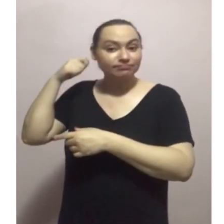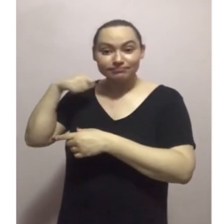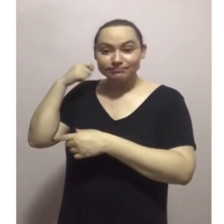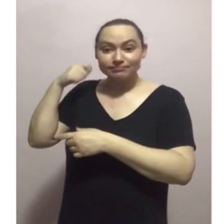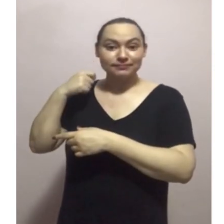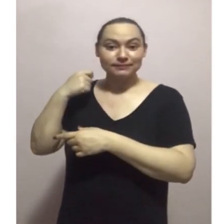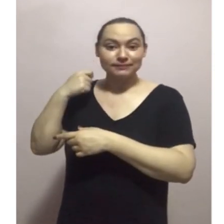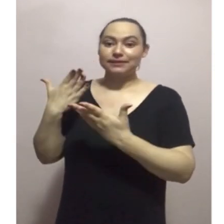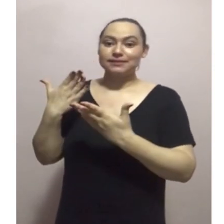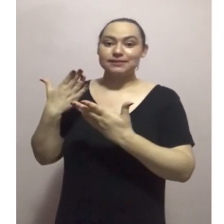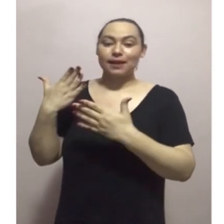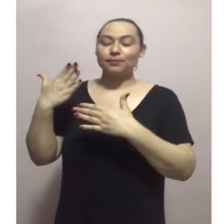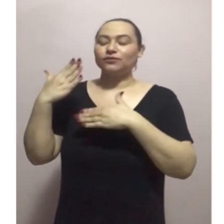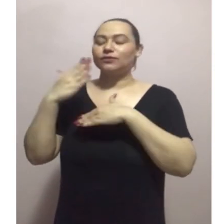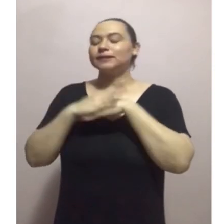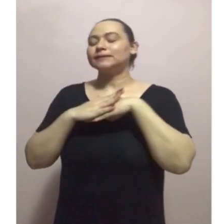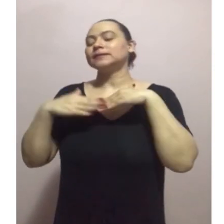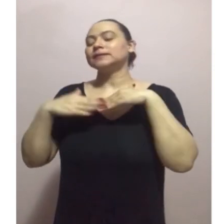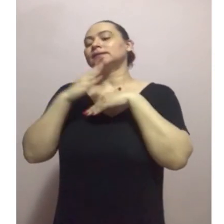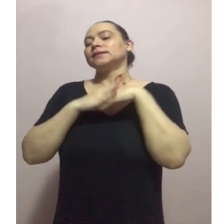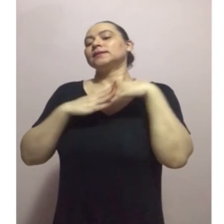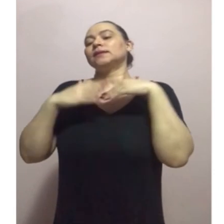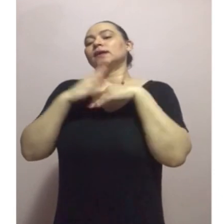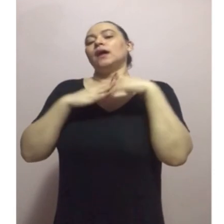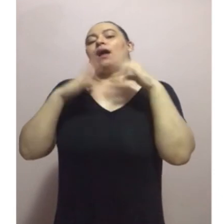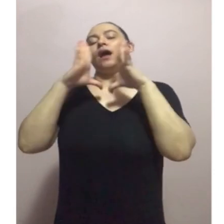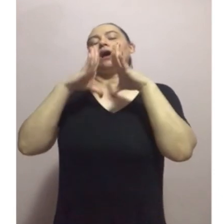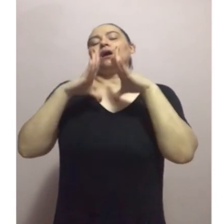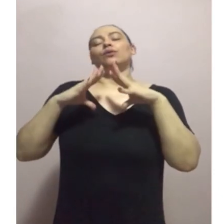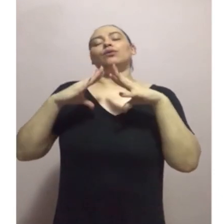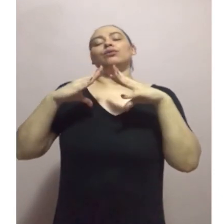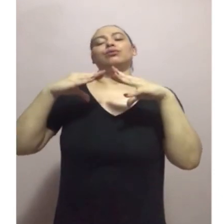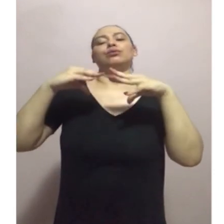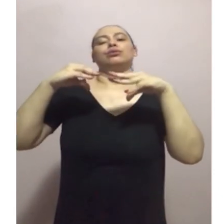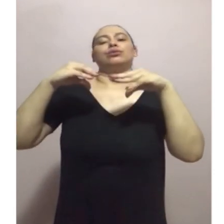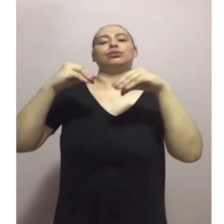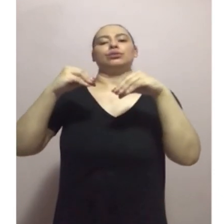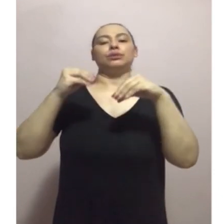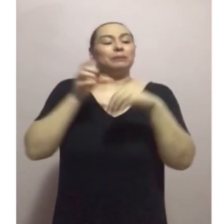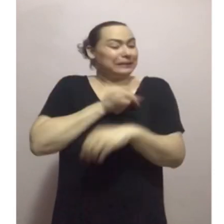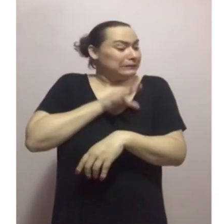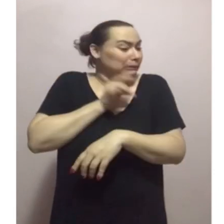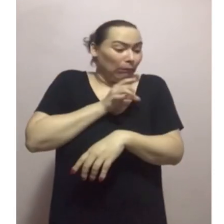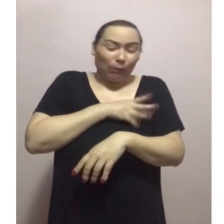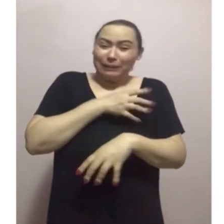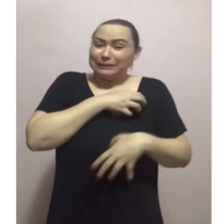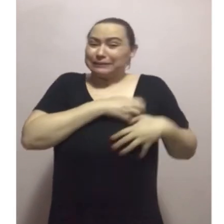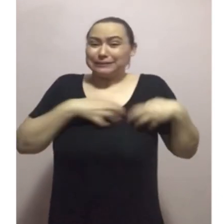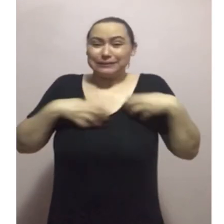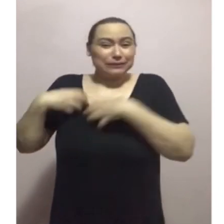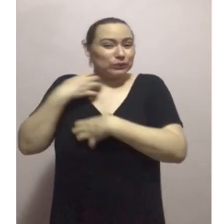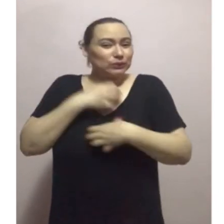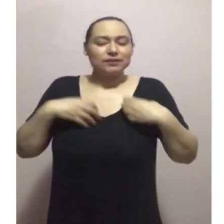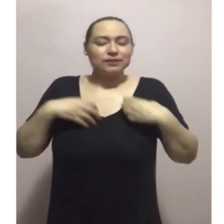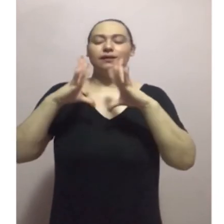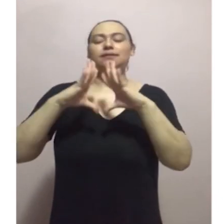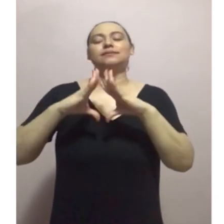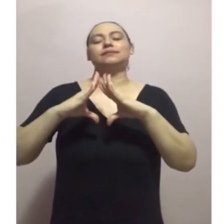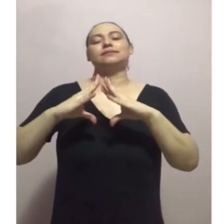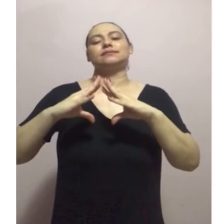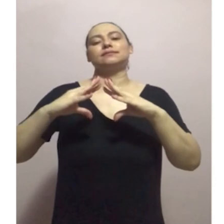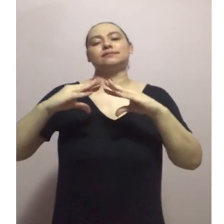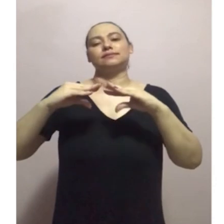artistas é que foi realmente um alento, que houve essa preocupação em a